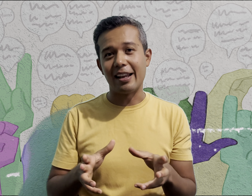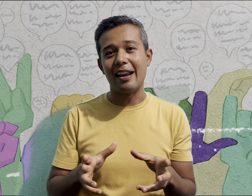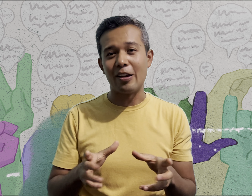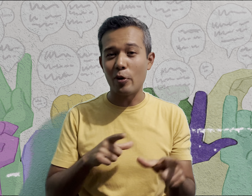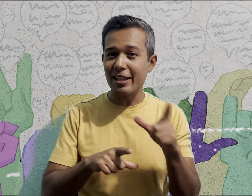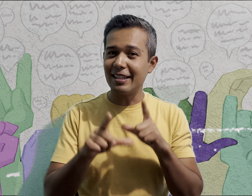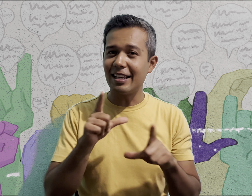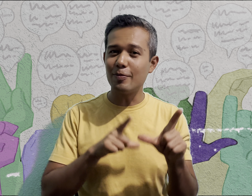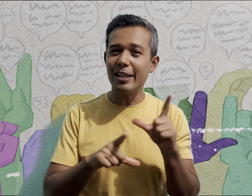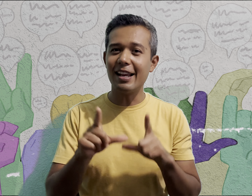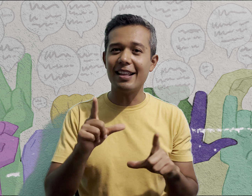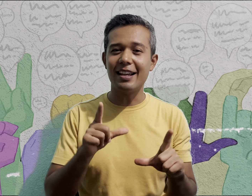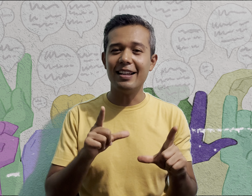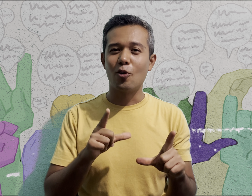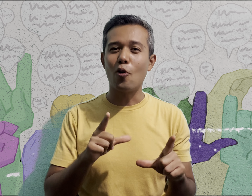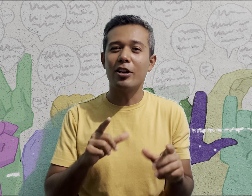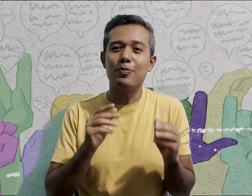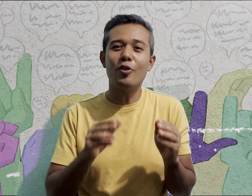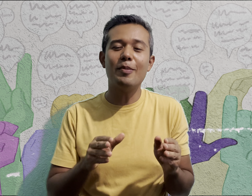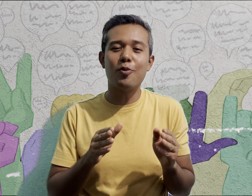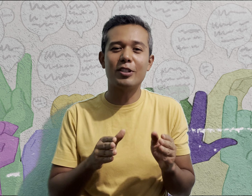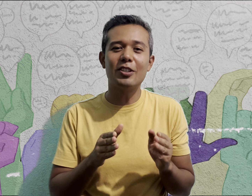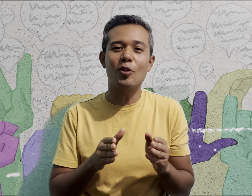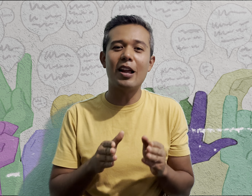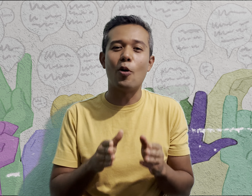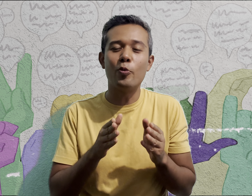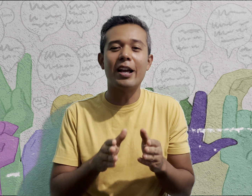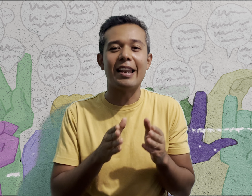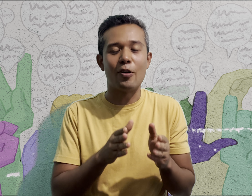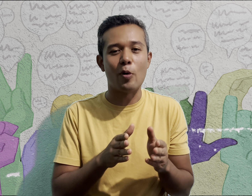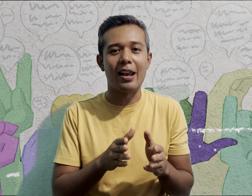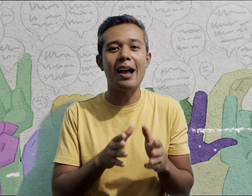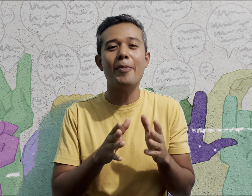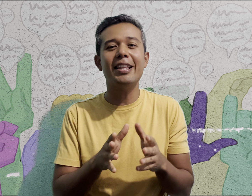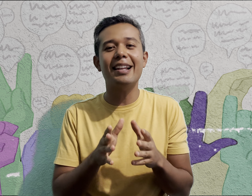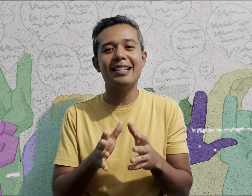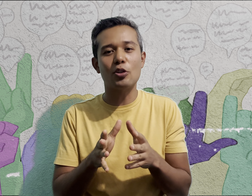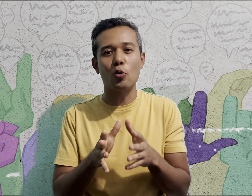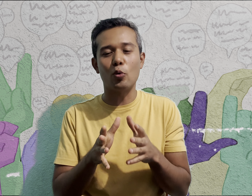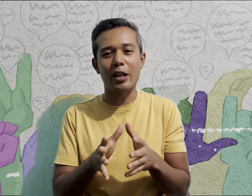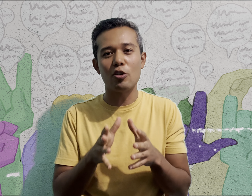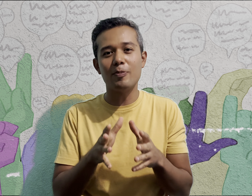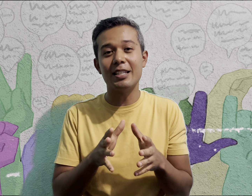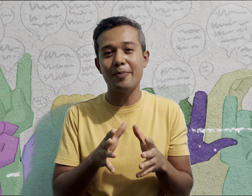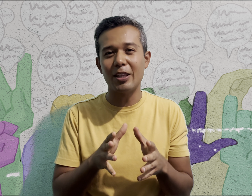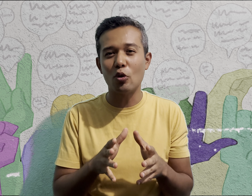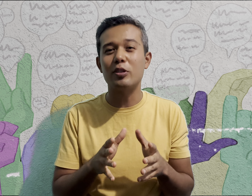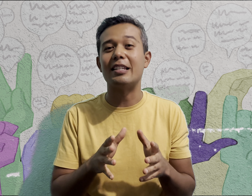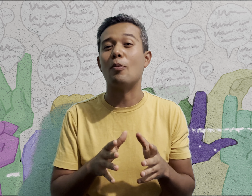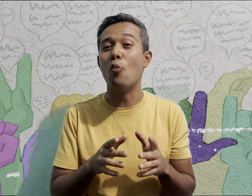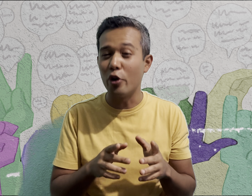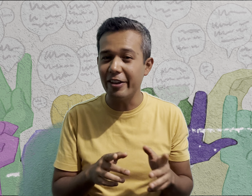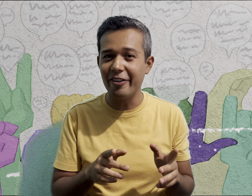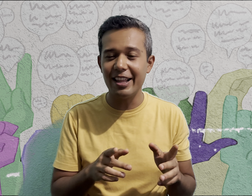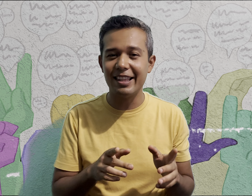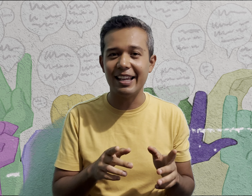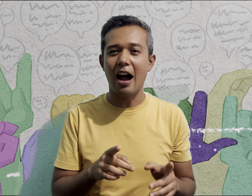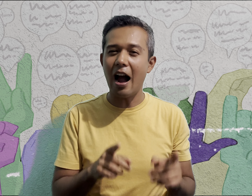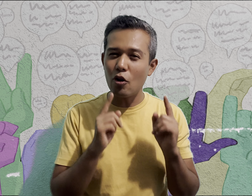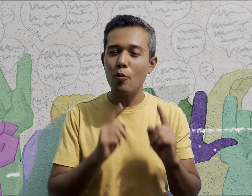la lengua de señas mexicana corresponde por sí sola una lengua. La manera de estructurar los pensamientos es muy diferente a como